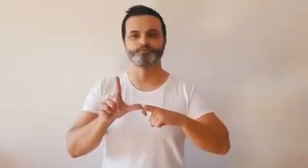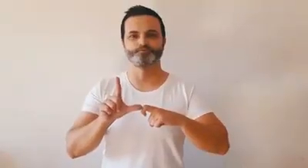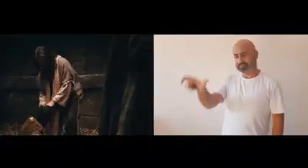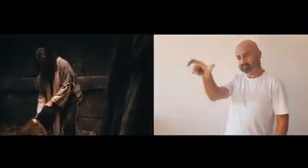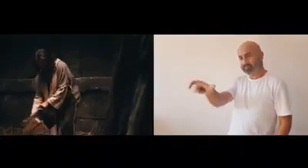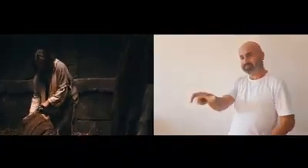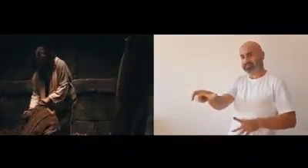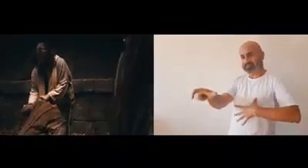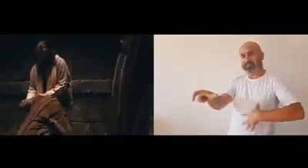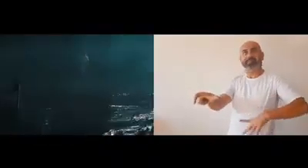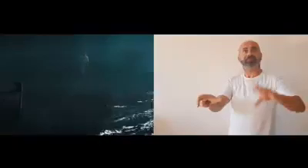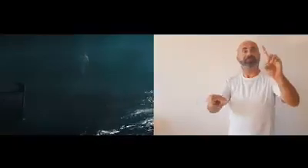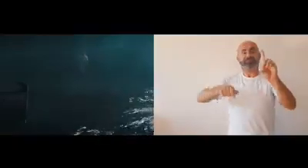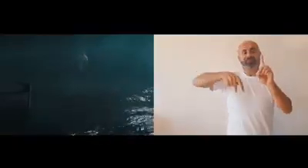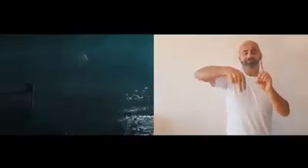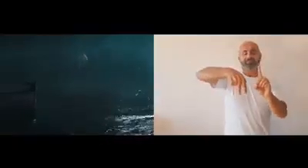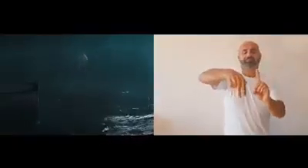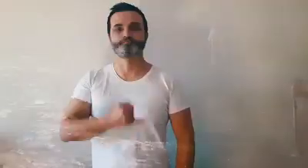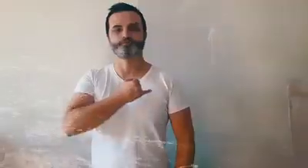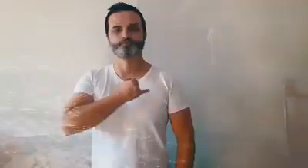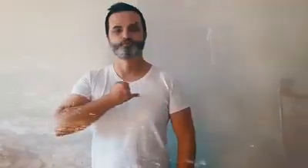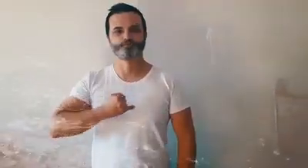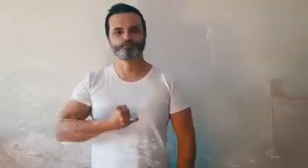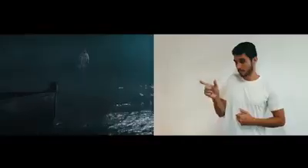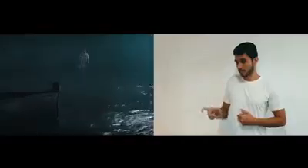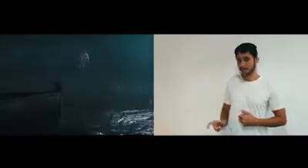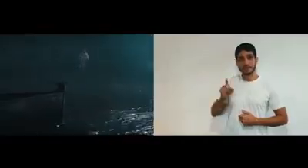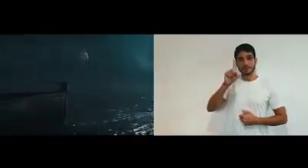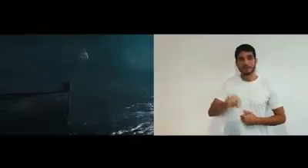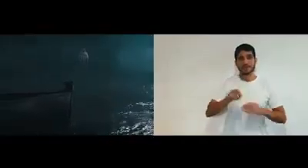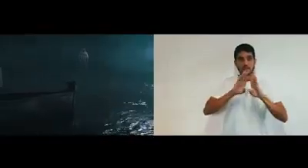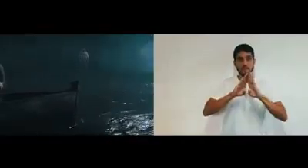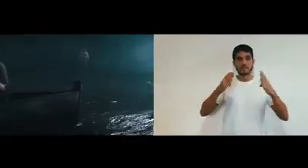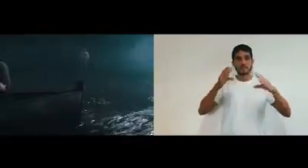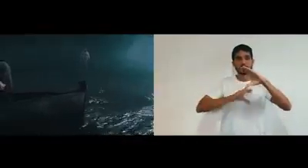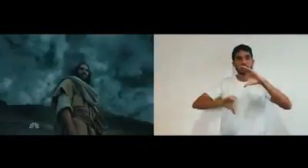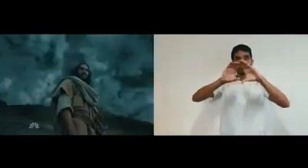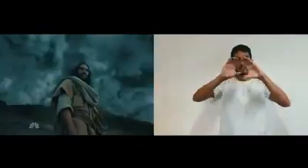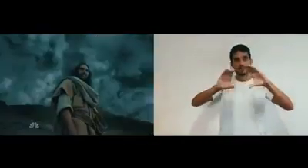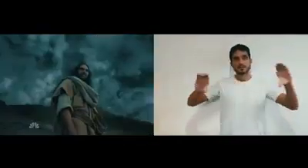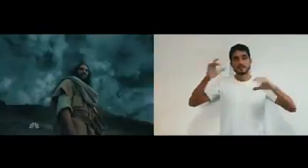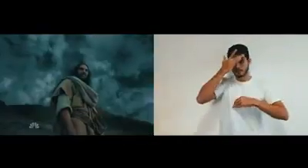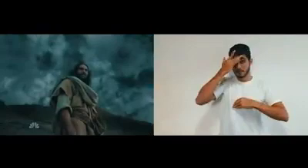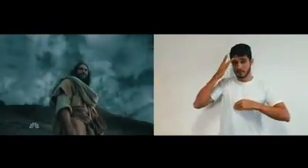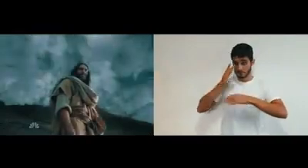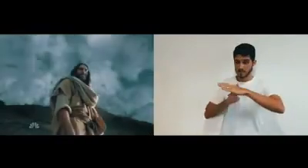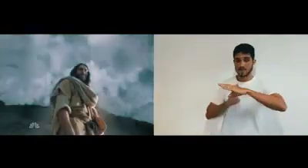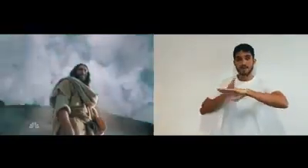Em Lucas é o filho do homem andar. Em João é a porta do céu para o